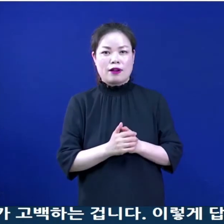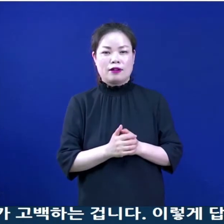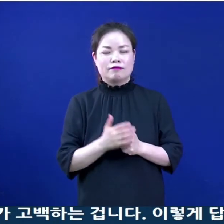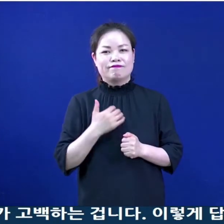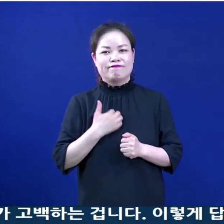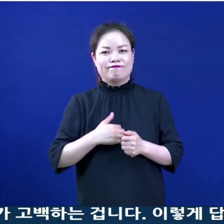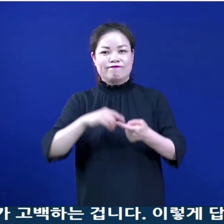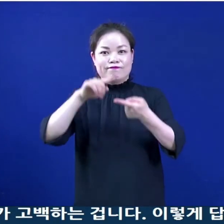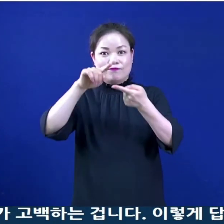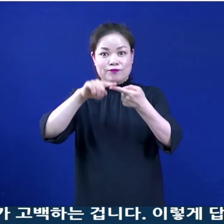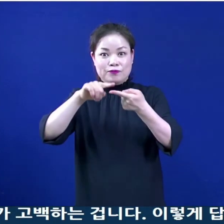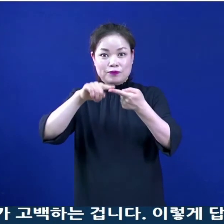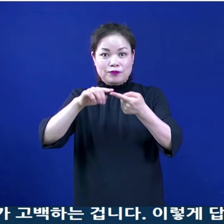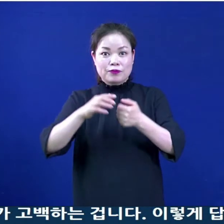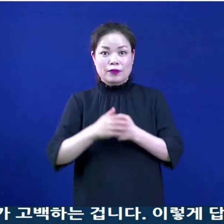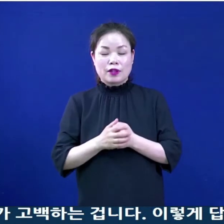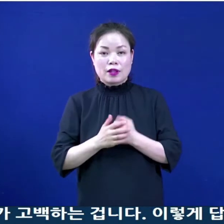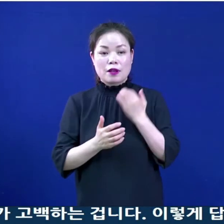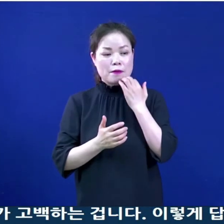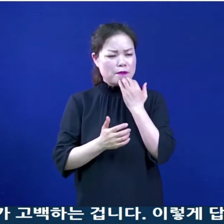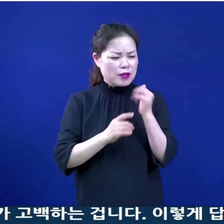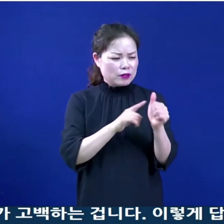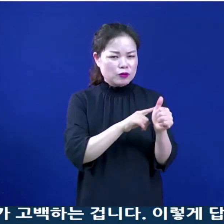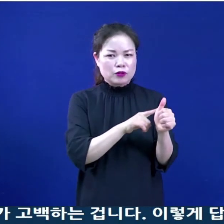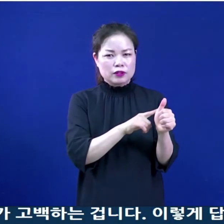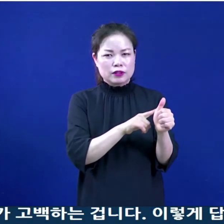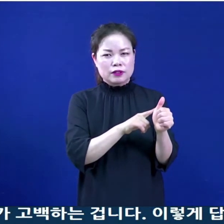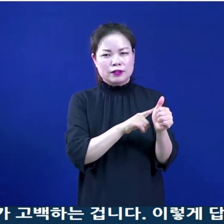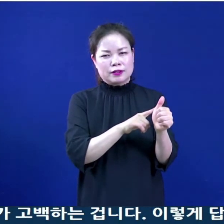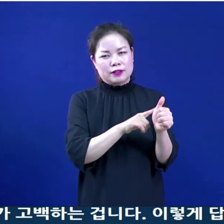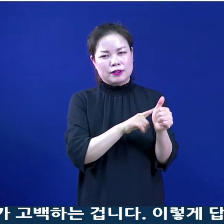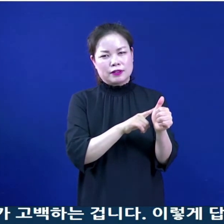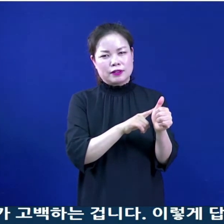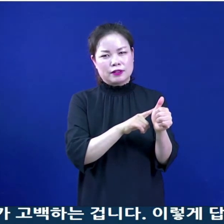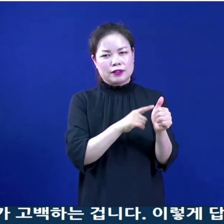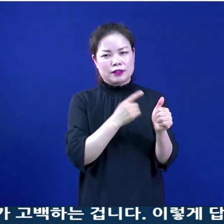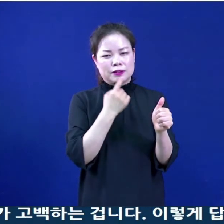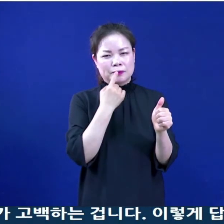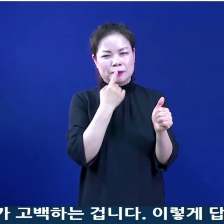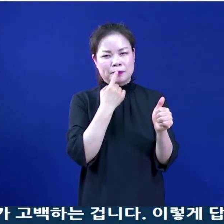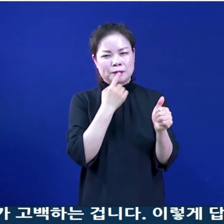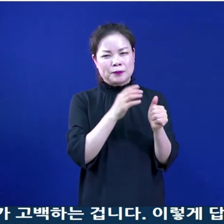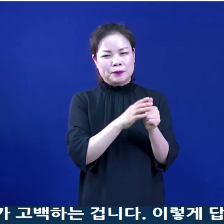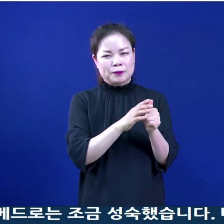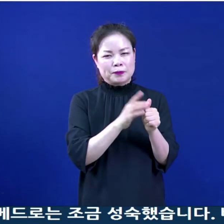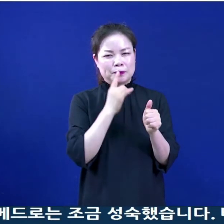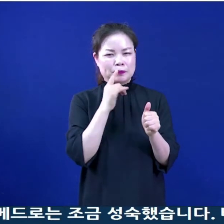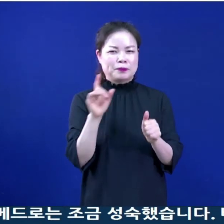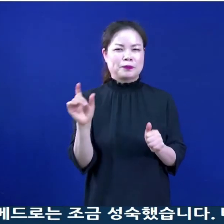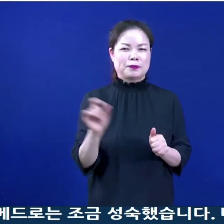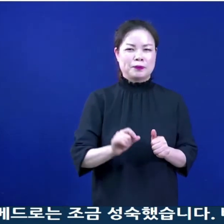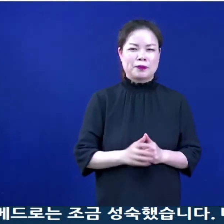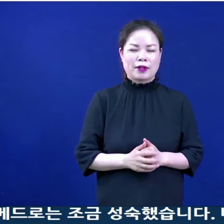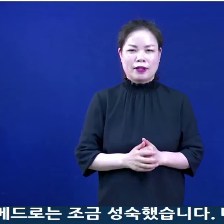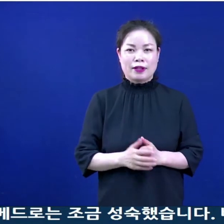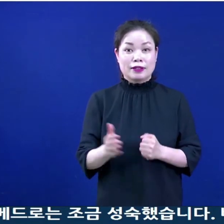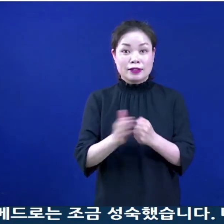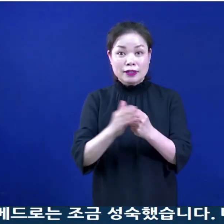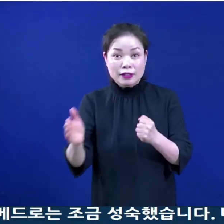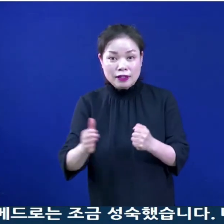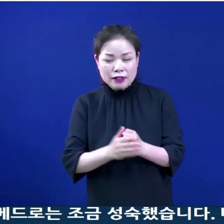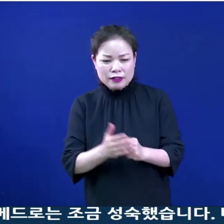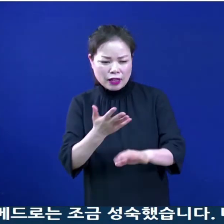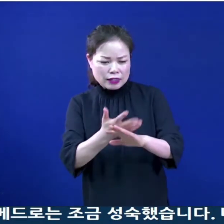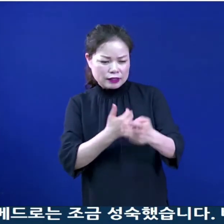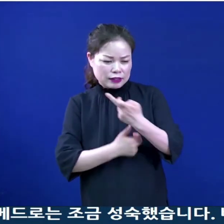아시는 대로 베드로는 참 입이 빨랐죠. 그래서